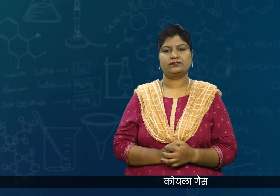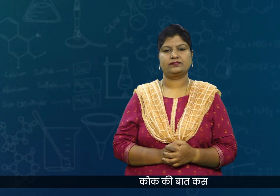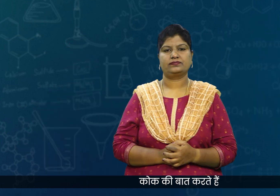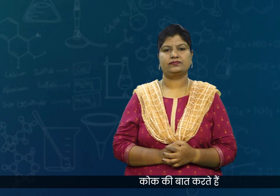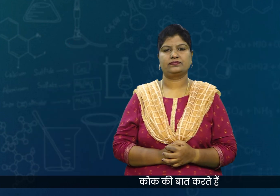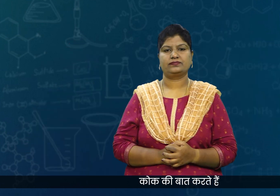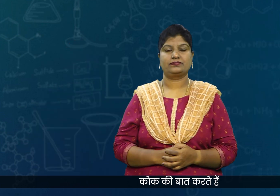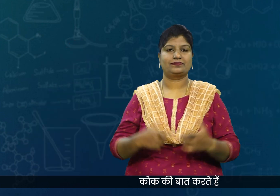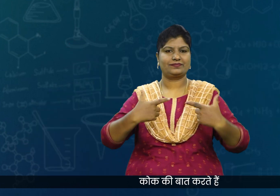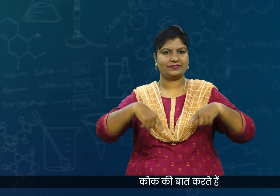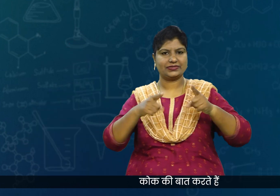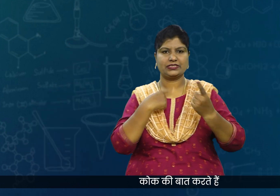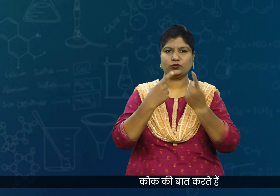अब कोक की बात करते हैं।